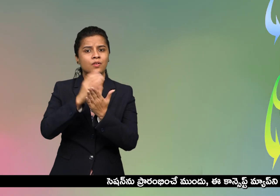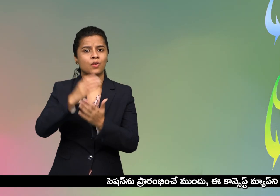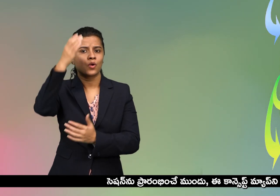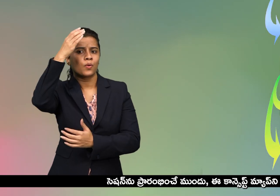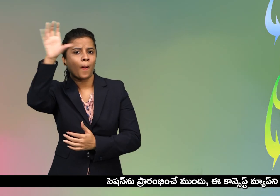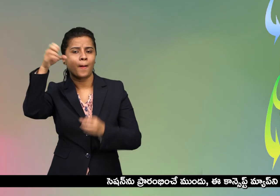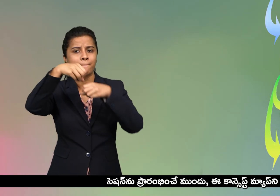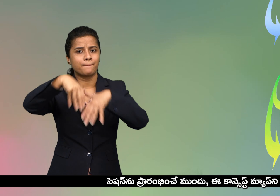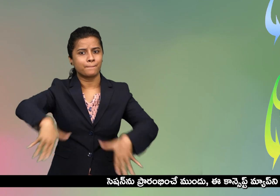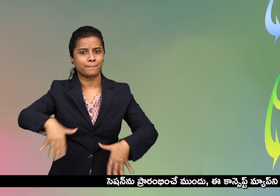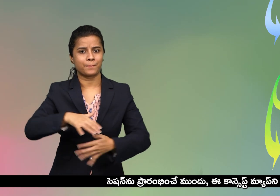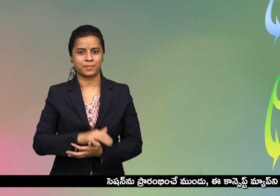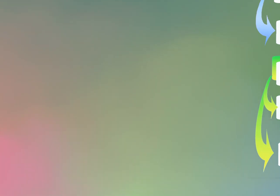చూద్దాం.